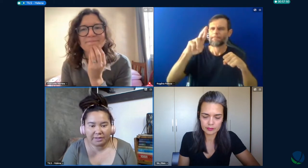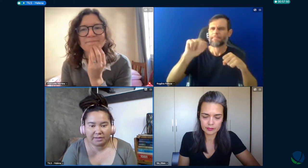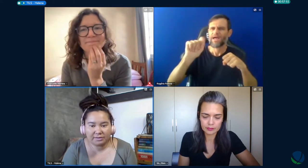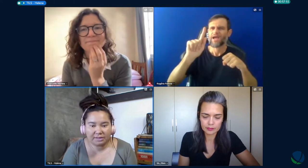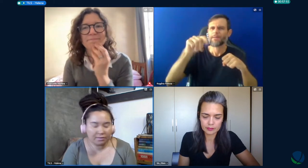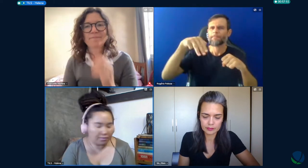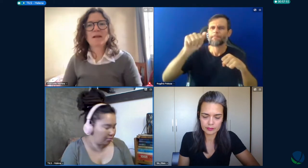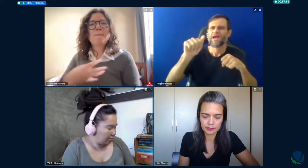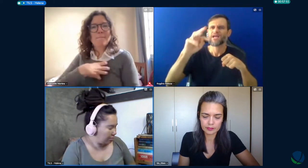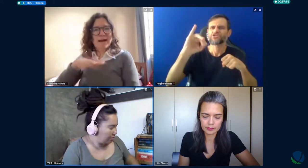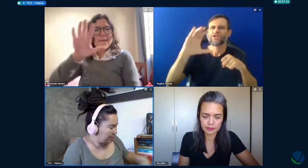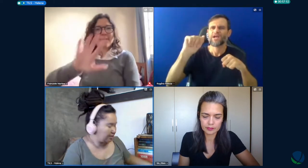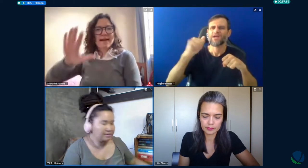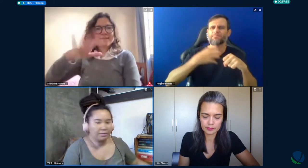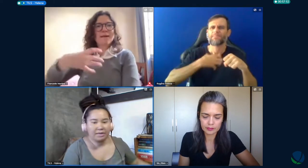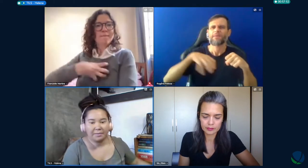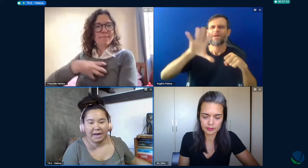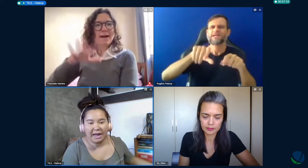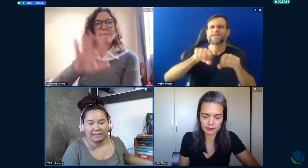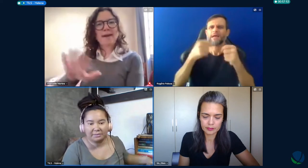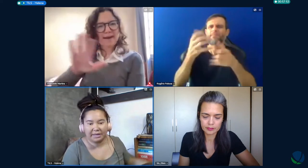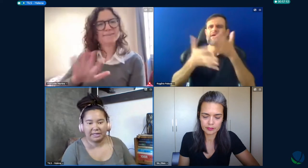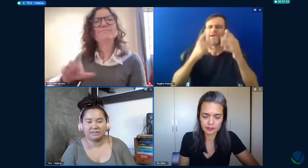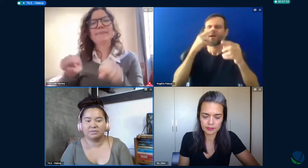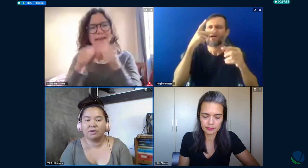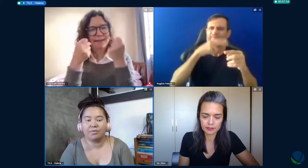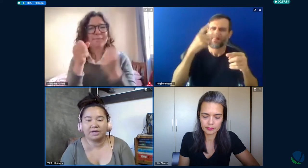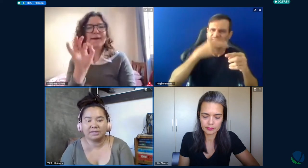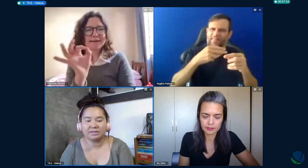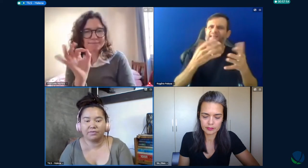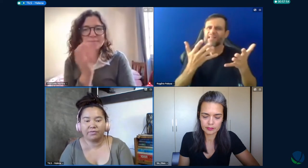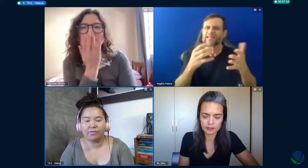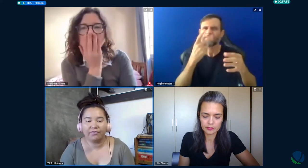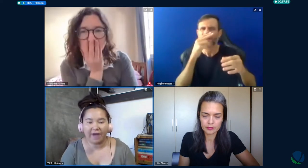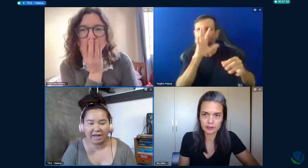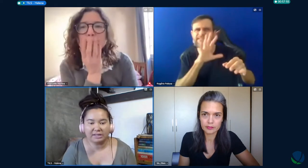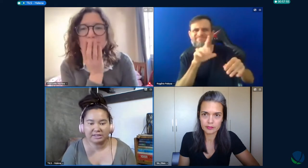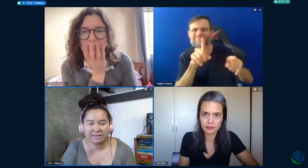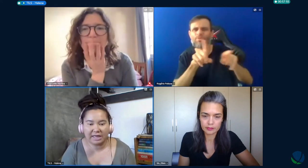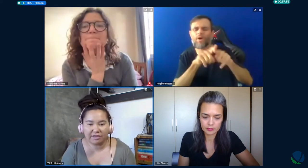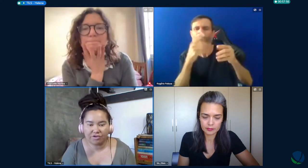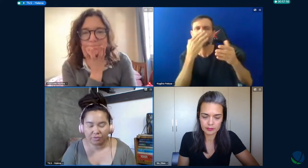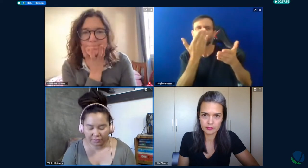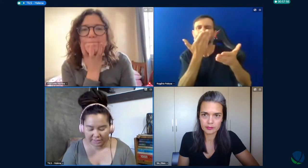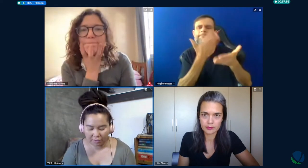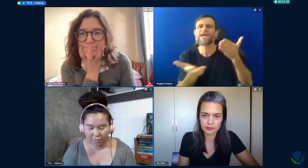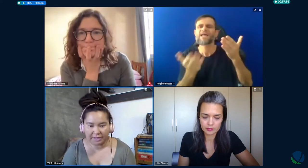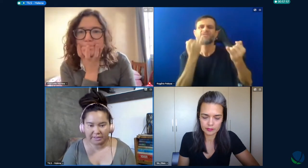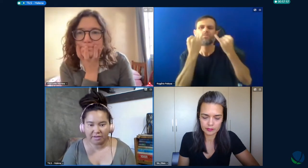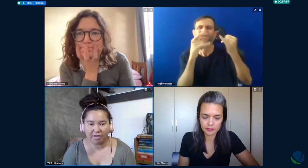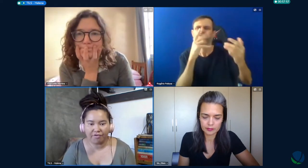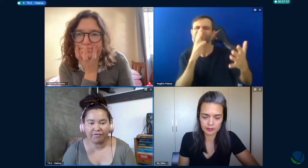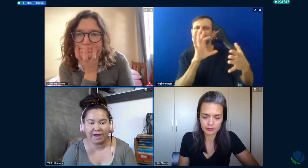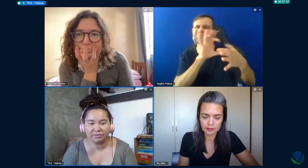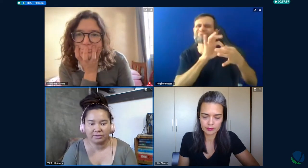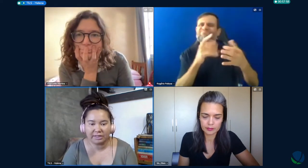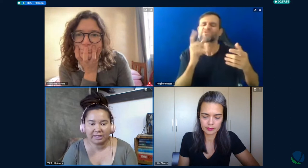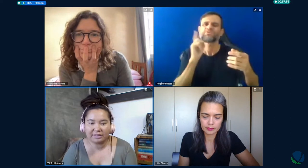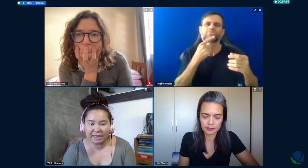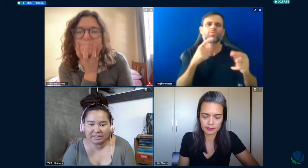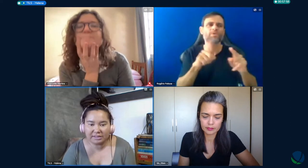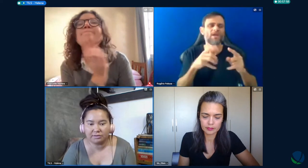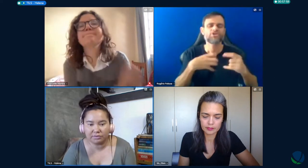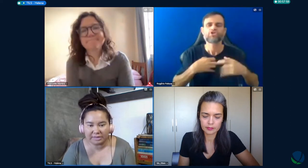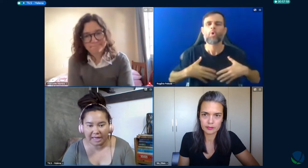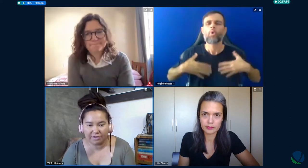fica uma tradução quebrada, parece, uma comunicação com falhas, né? Que a gente não consegue compreender de fato o que